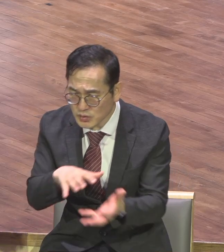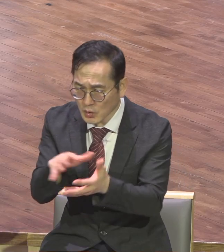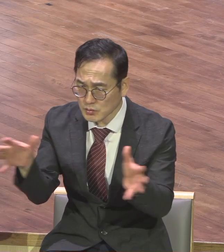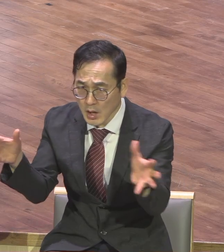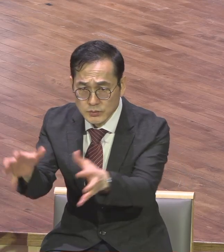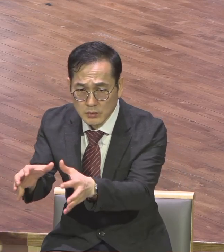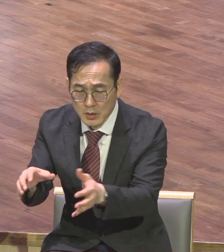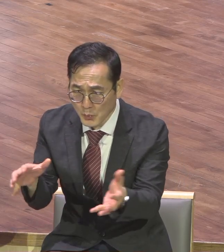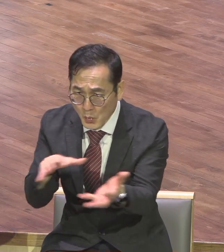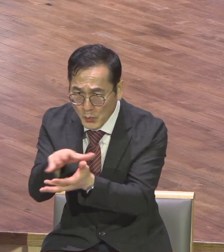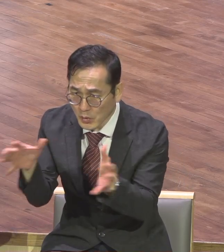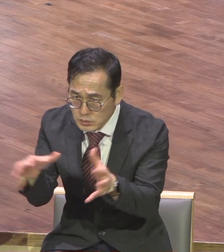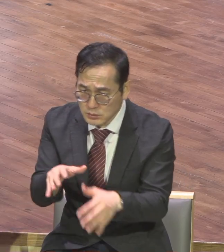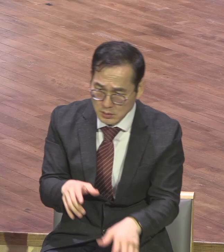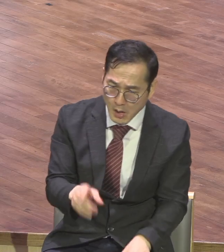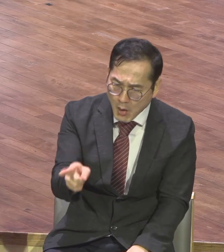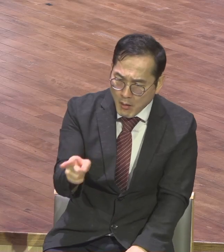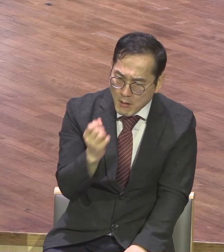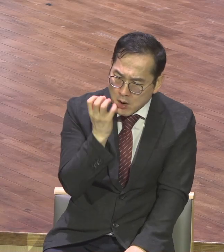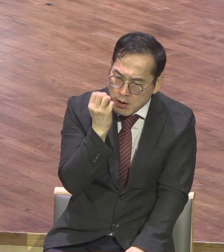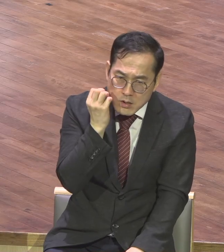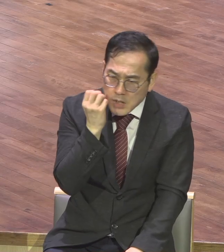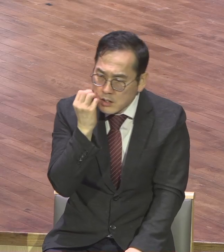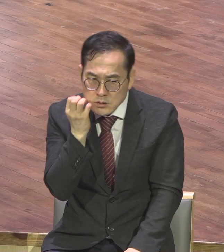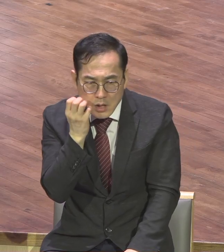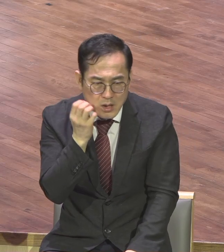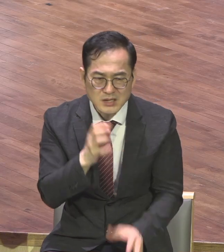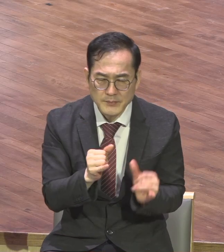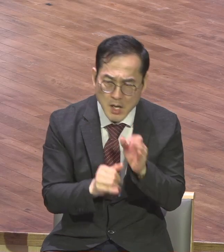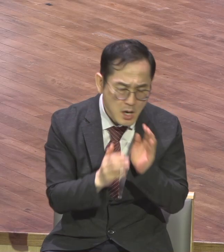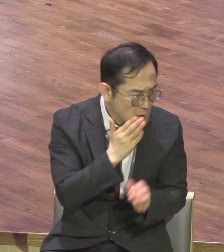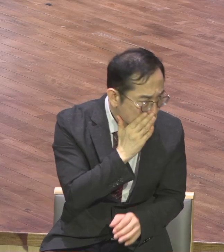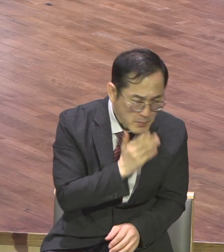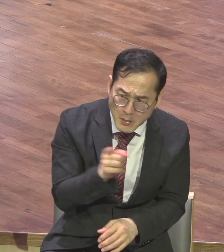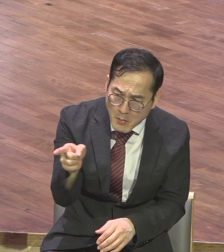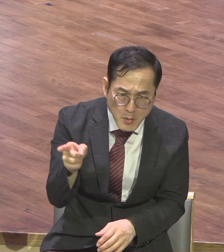그때. 여러분 지금 막 옆에 앉아있지만은